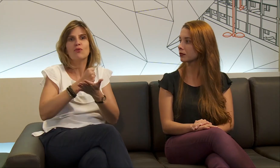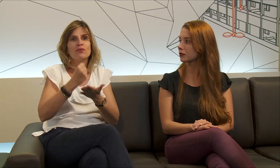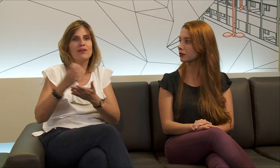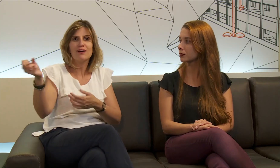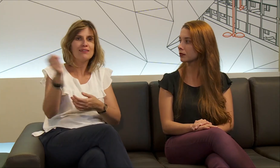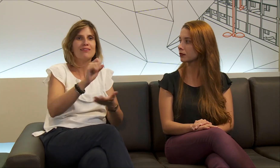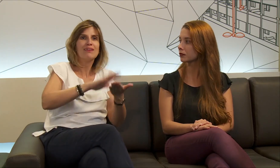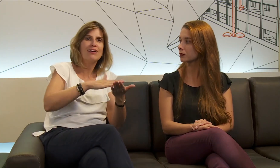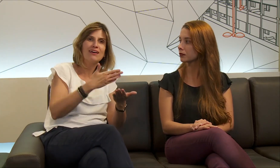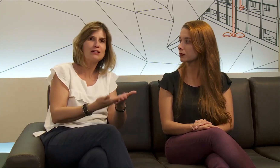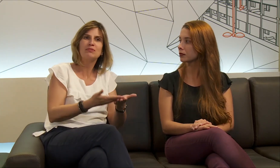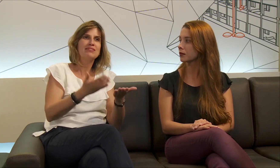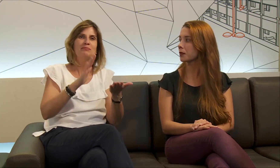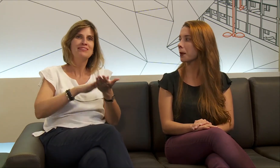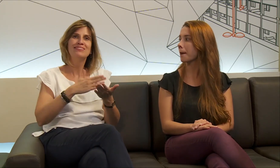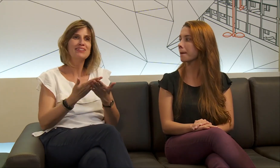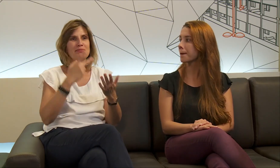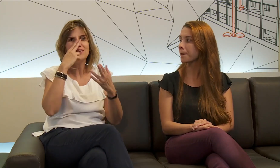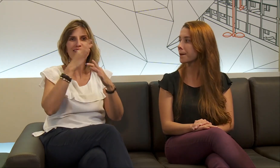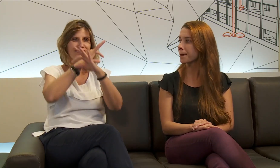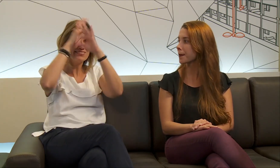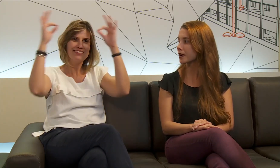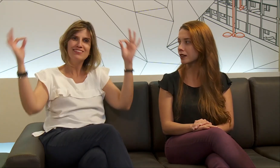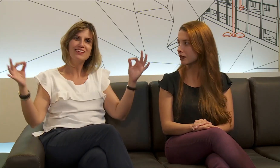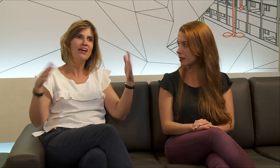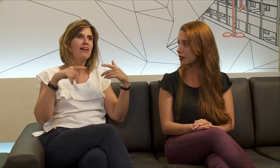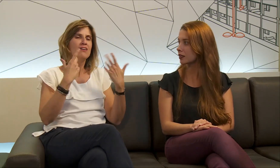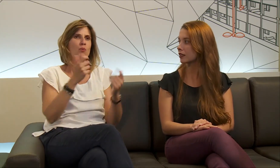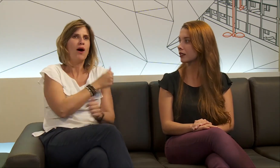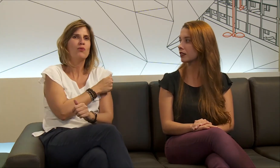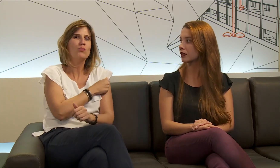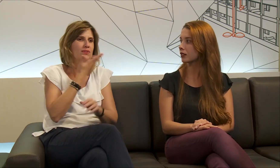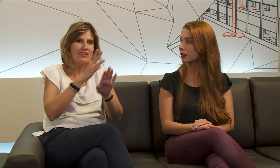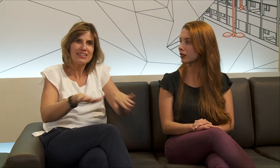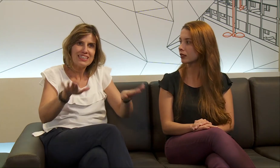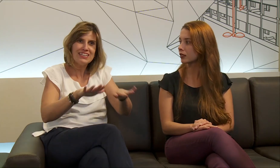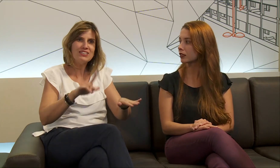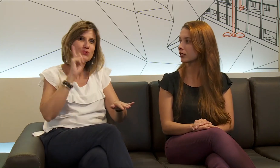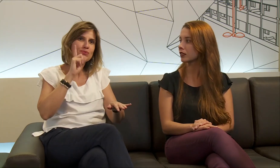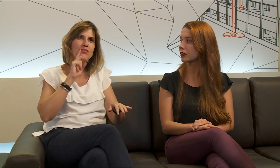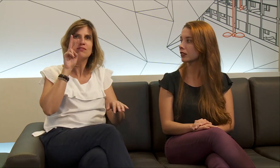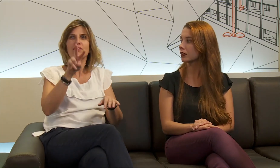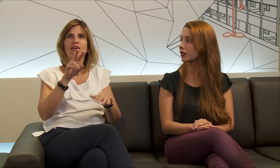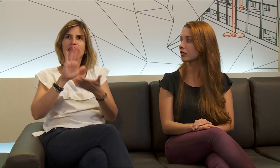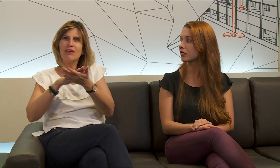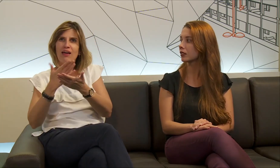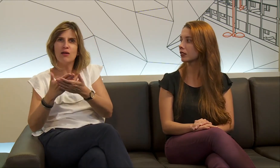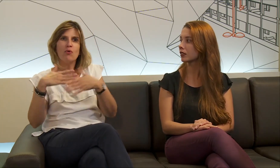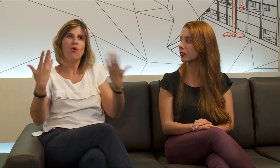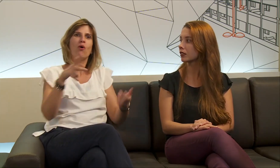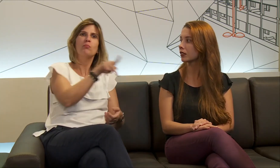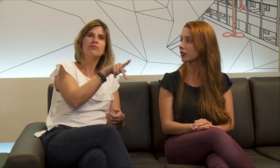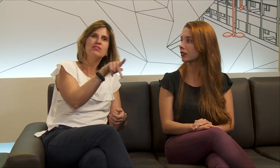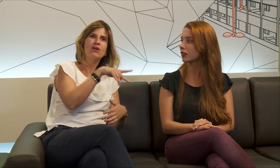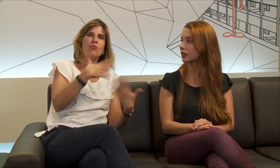estão preparadas, porque não é somente possibilitar que os alunos tenham intérpretes, mas